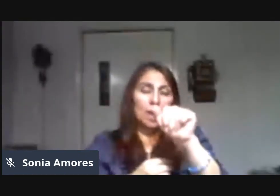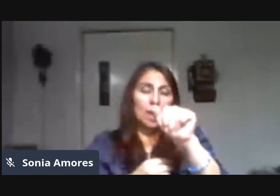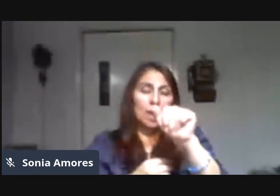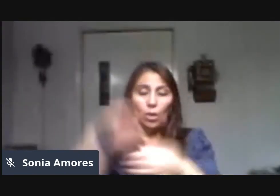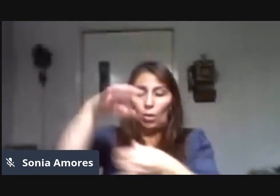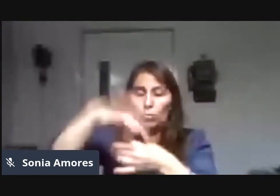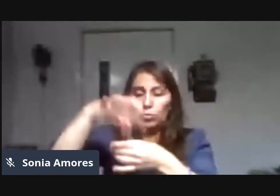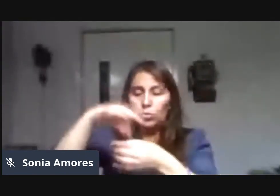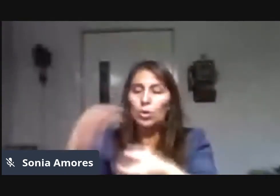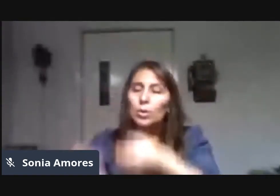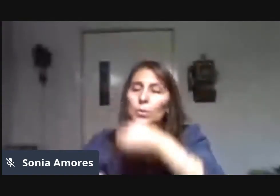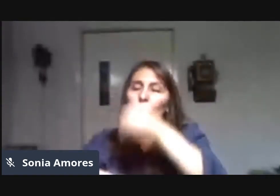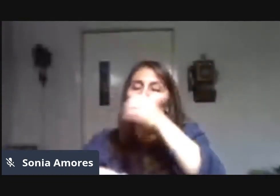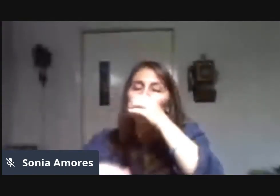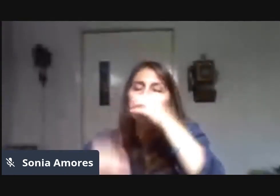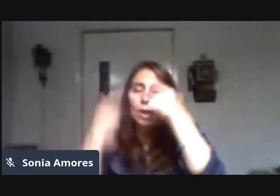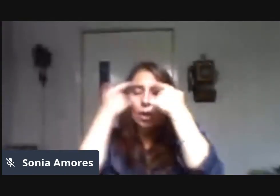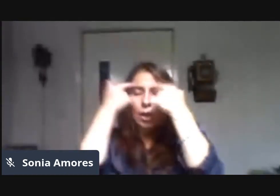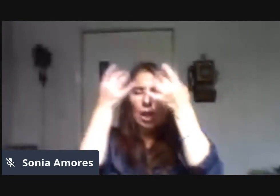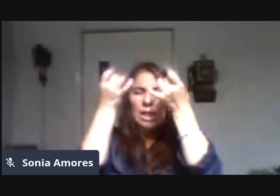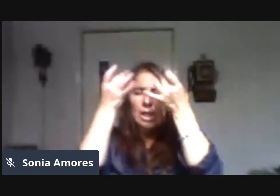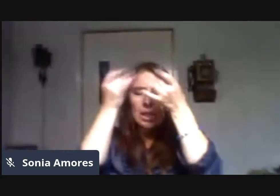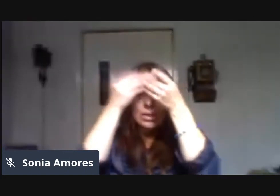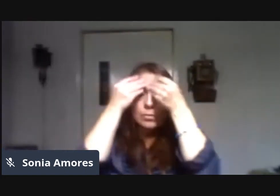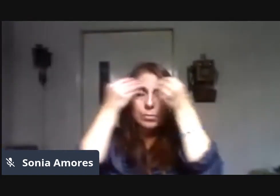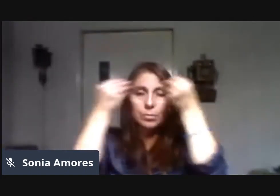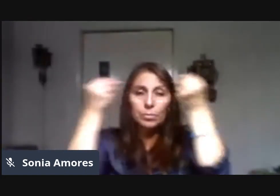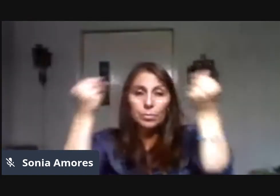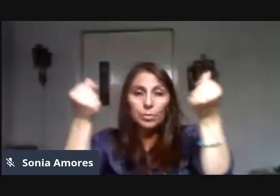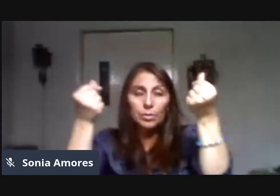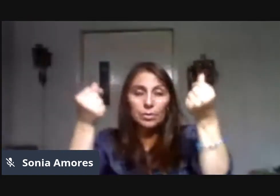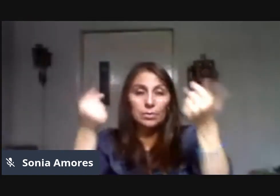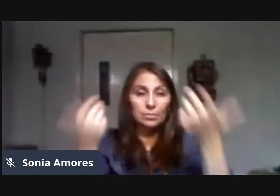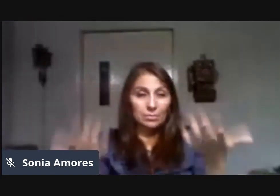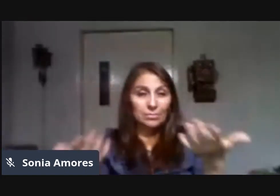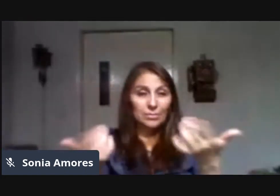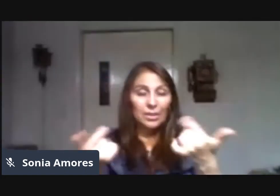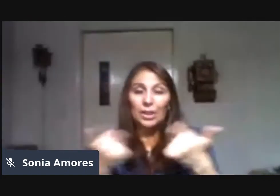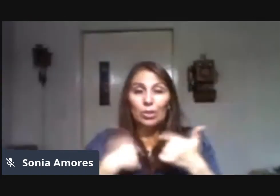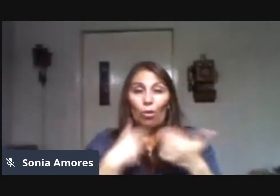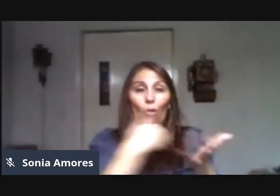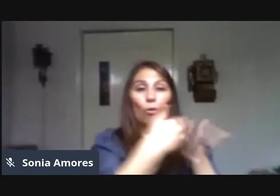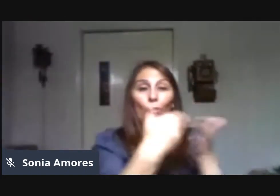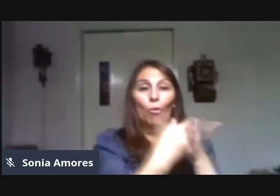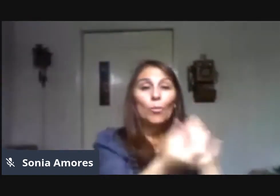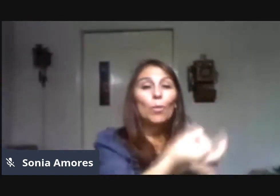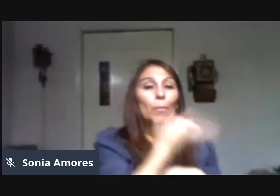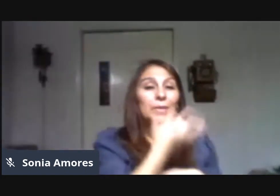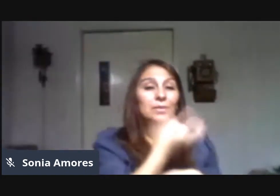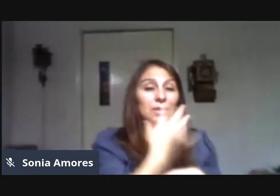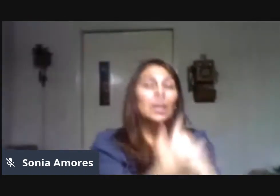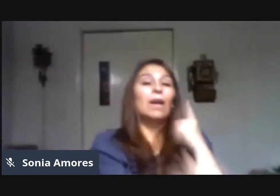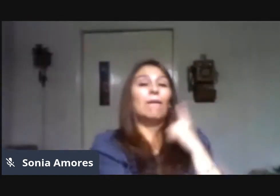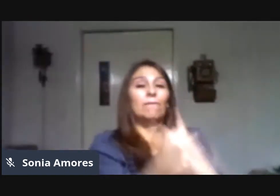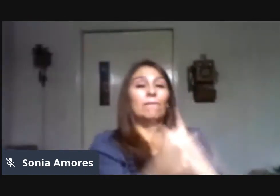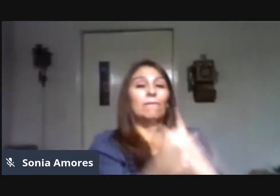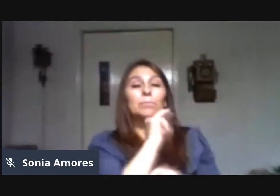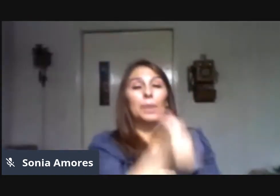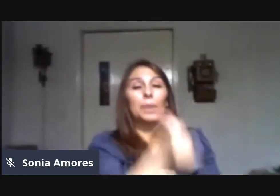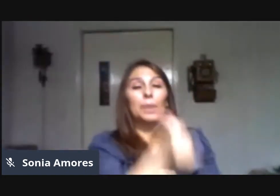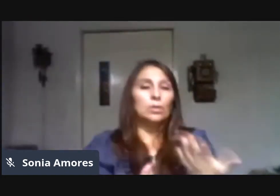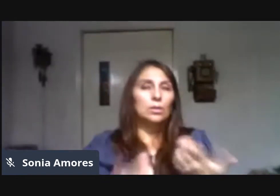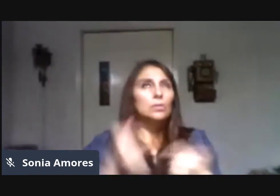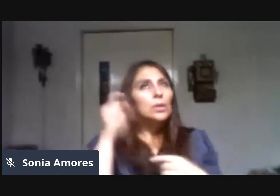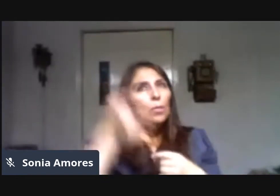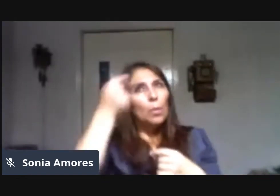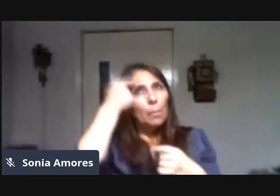le estoy haciendo, no le estoy contribuyendo a la multinacional comprándole su pastilla que además me intoxica y me mata. Entonces también creo que son cambios de mentalidades